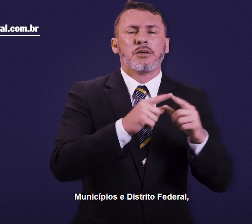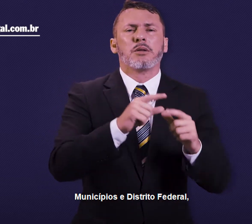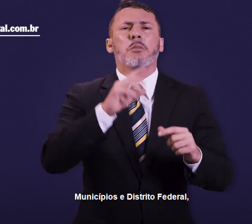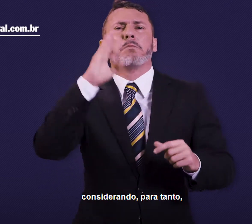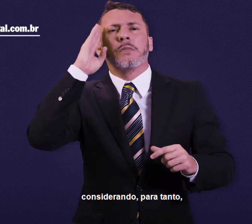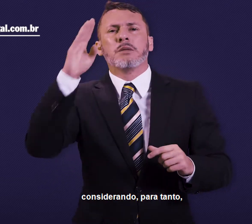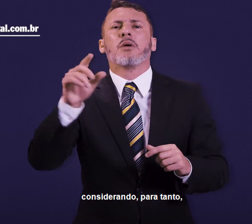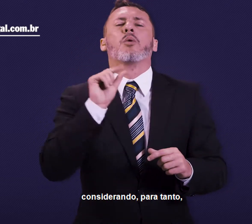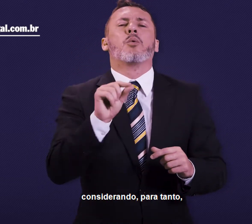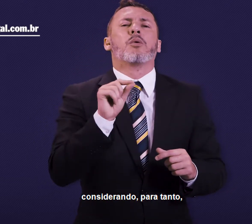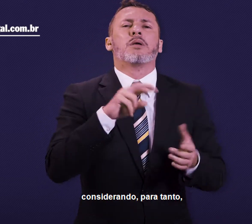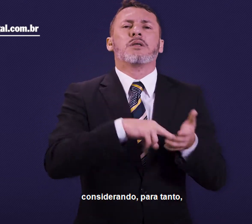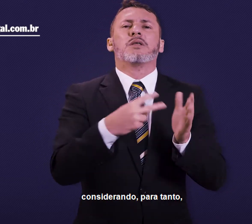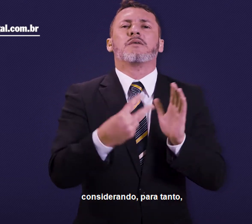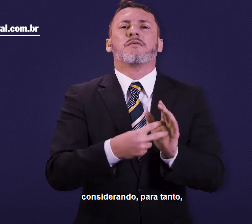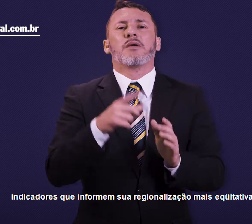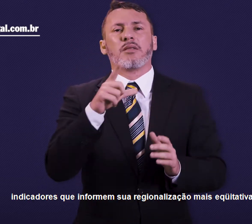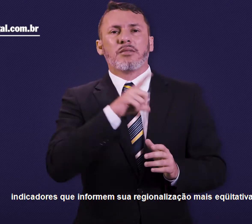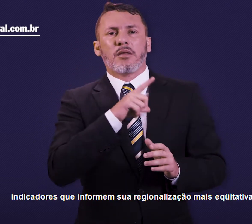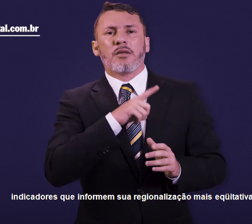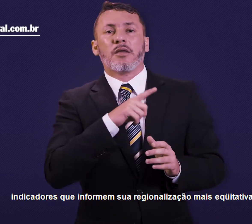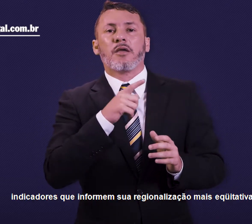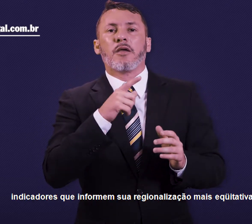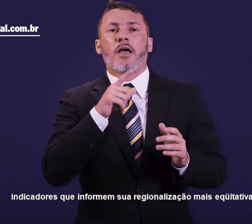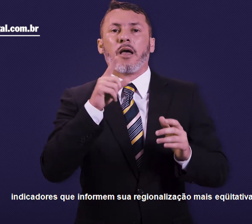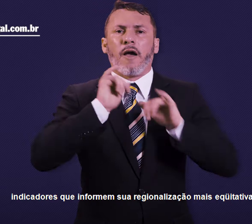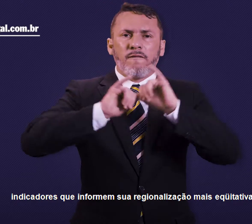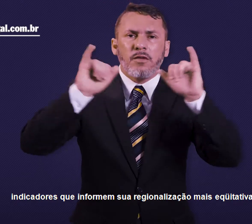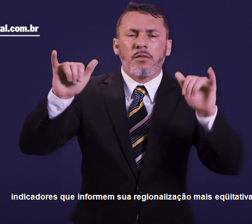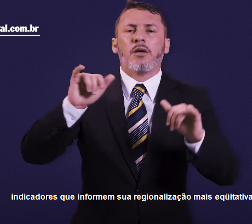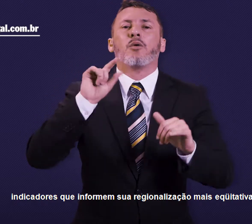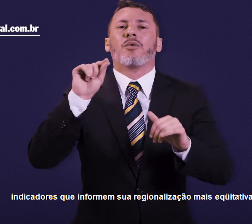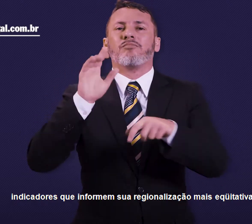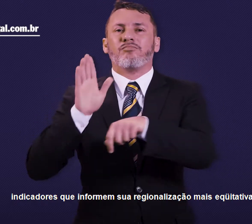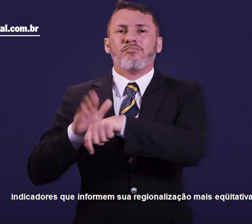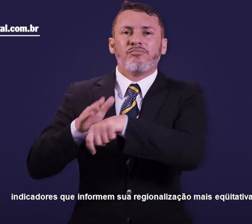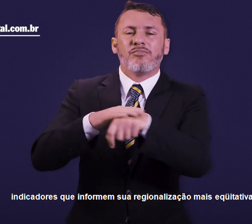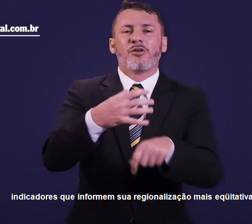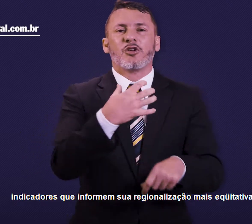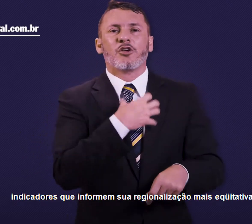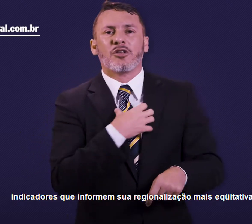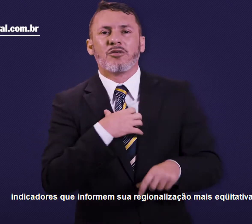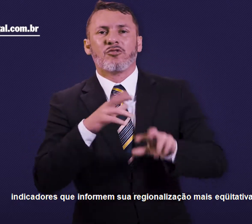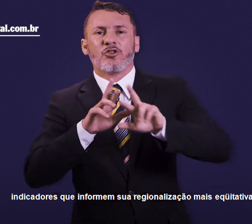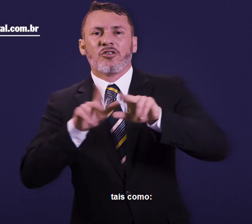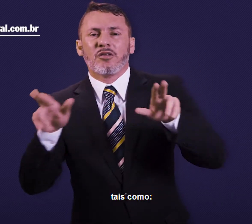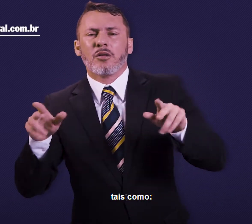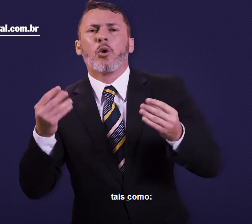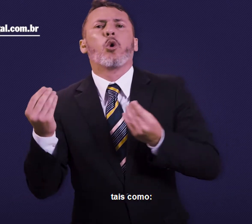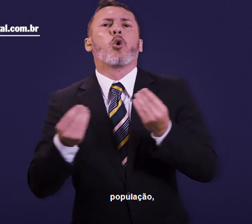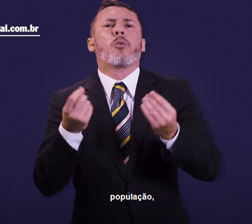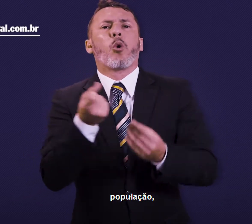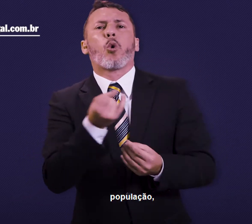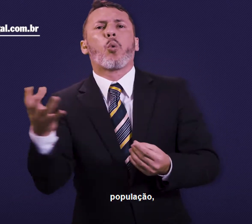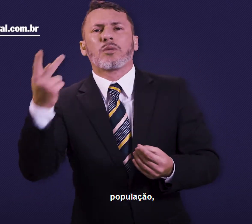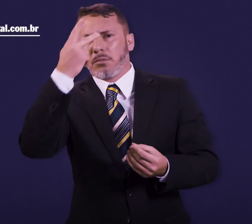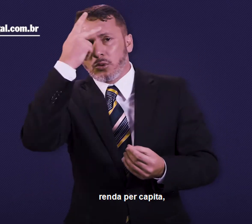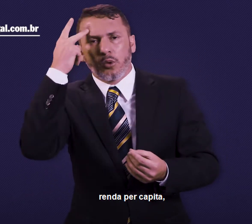Federal, considerando, para tanto, indicadores que informem sua regionalização mais equitativa, tais como população, renda